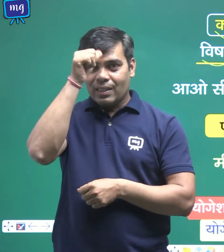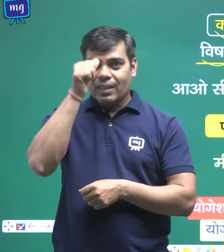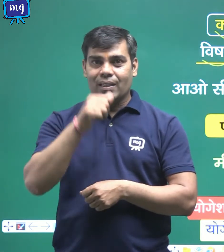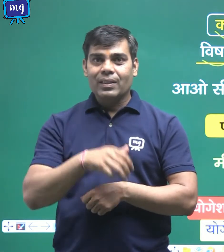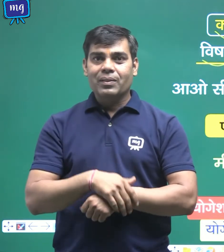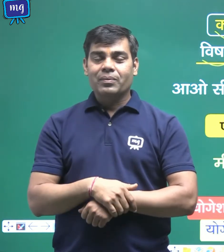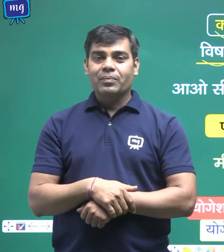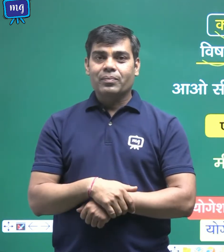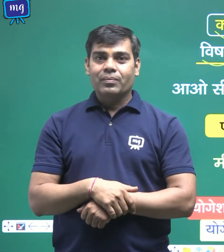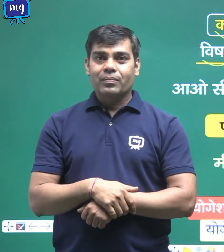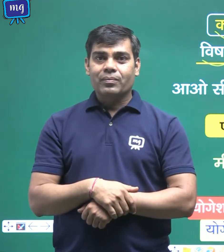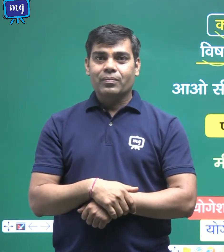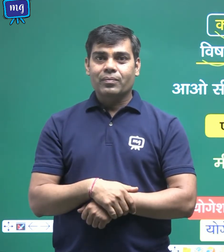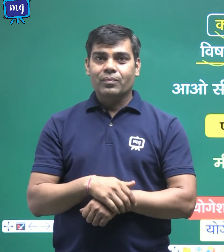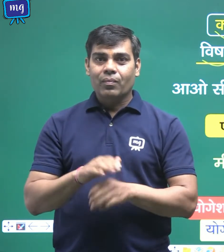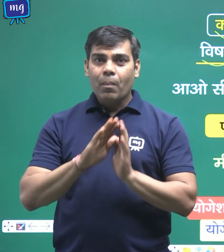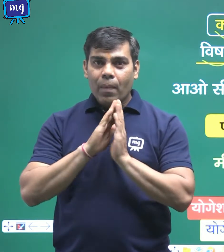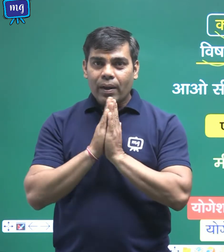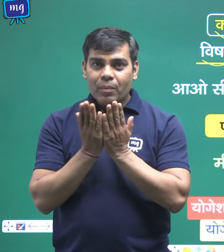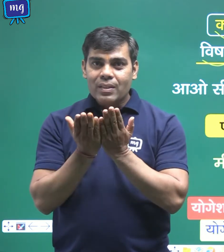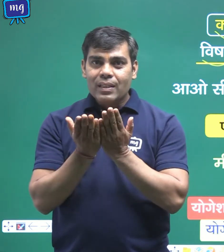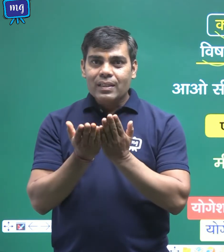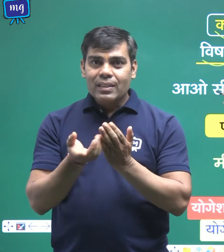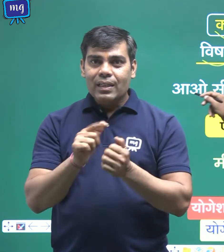हिंदी पाठ्य पुस्तक से